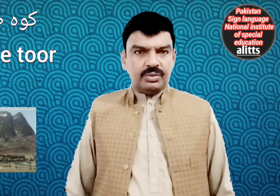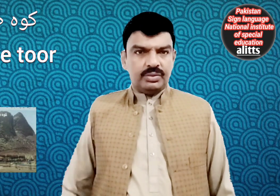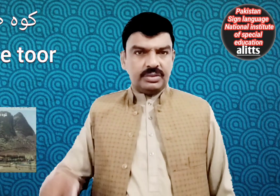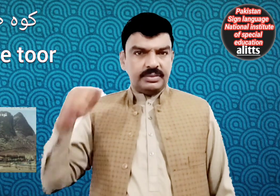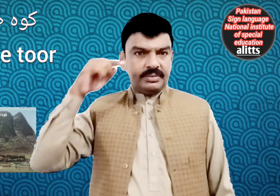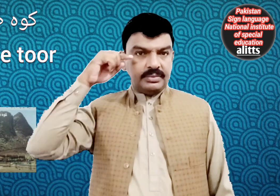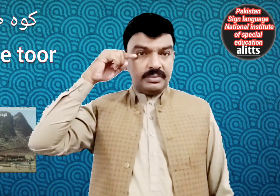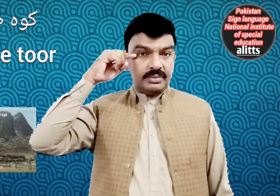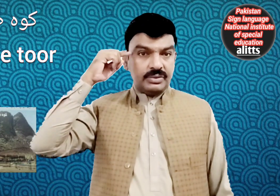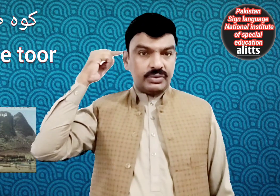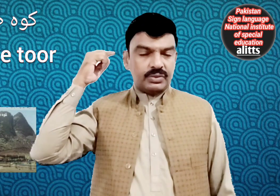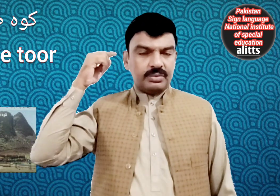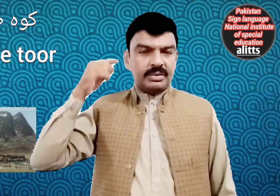कोहतूर, सुरमा,